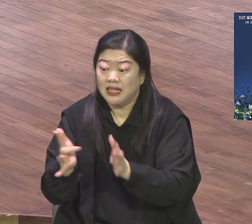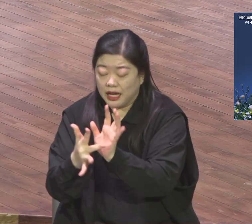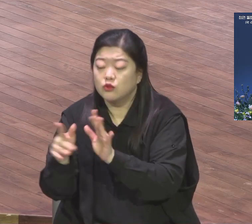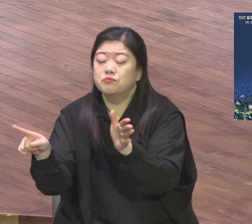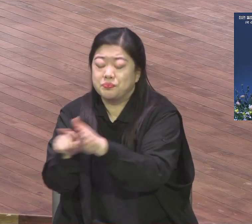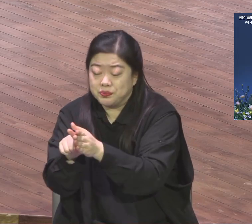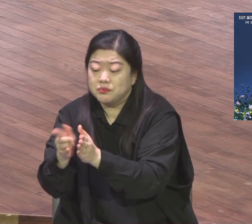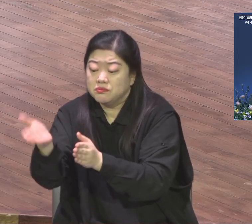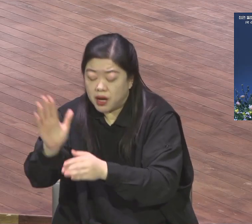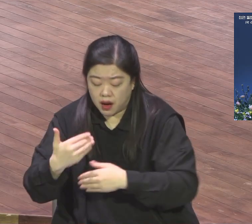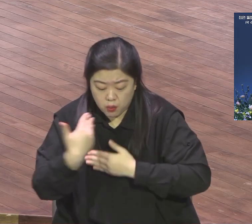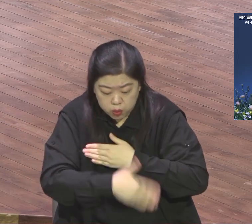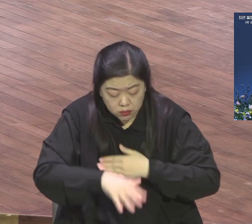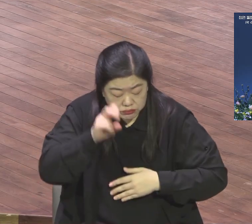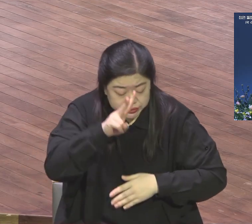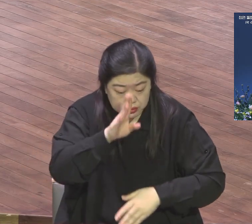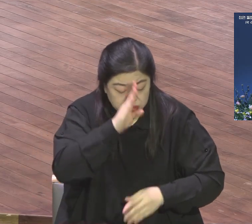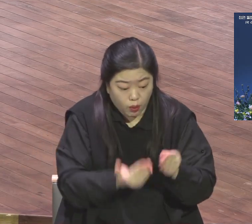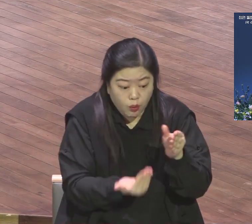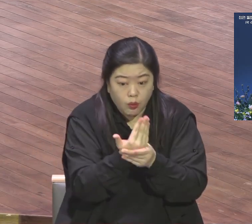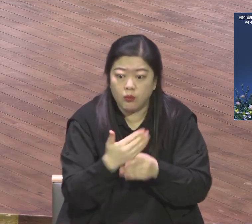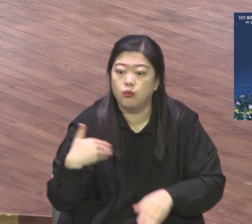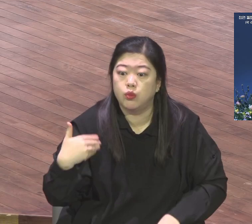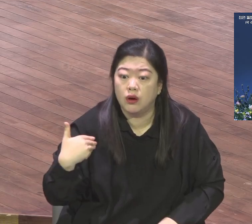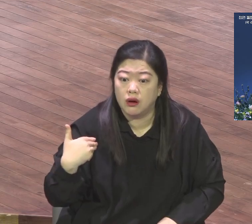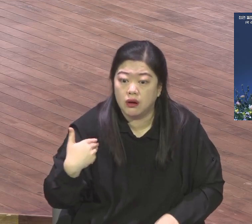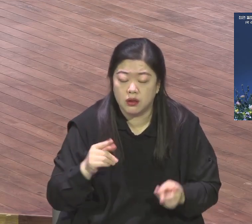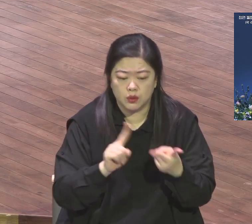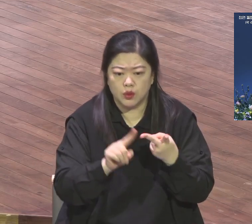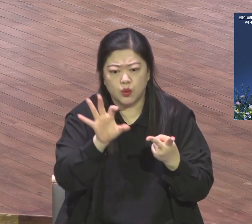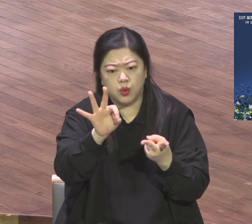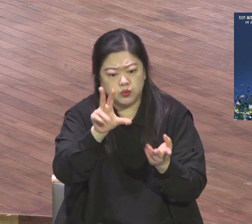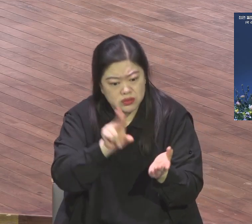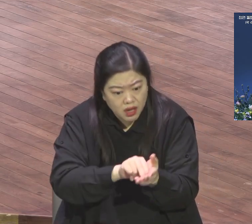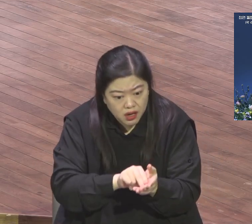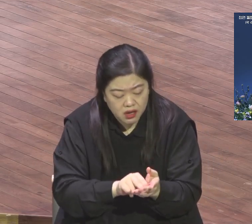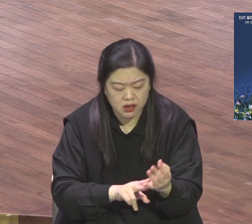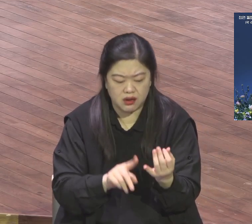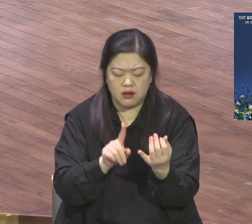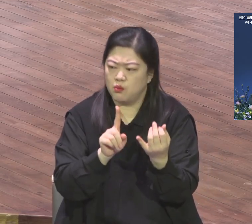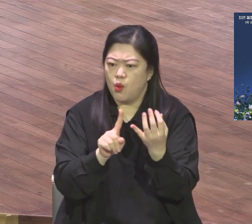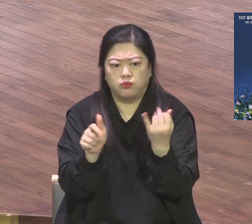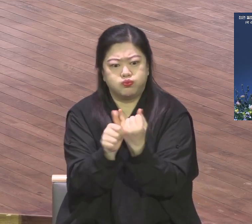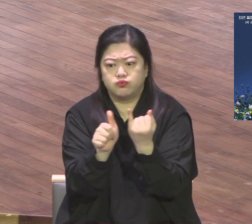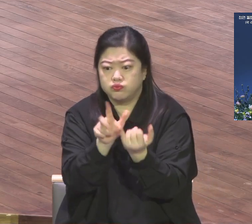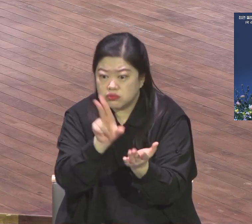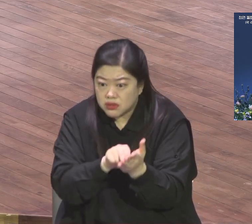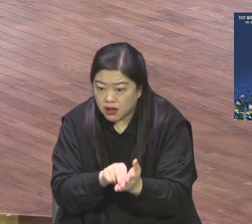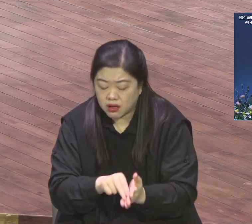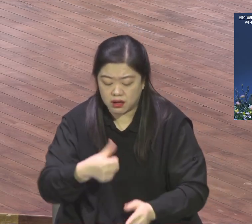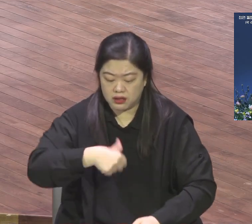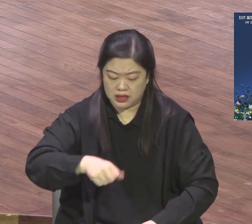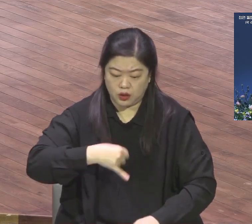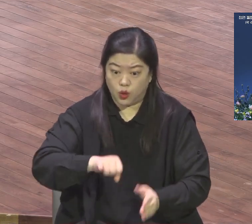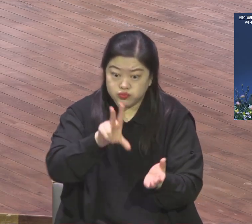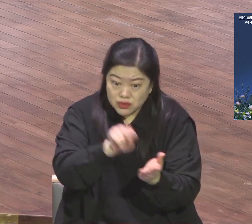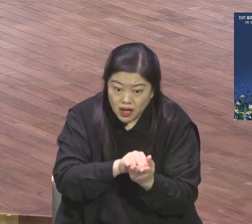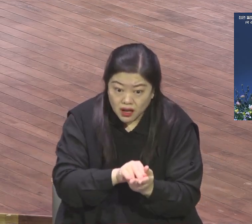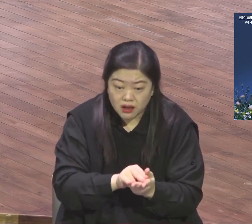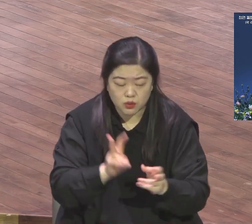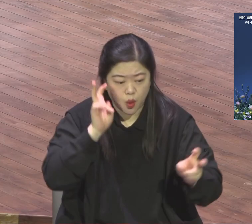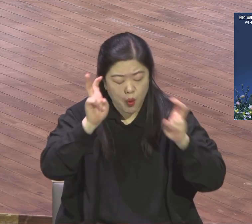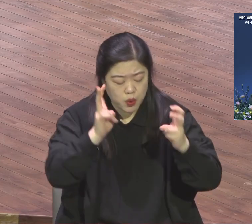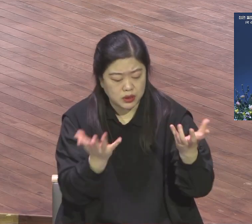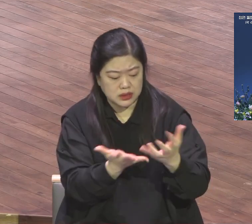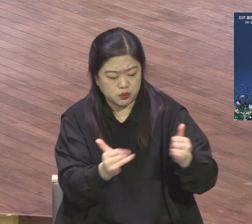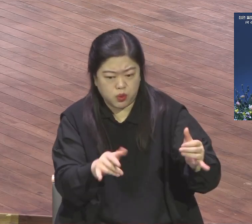광풍이, 갑자기 물질의 광풍이, 부부 관계의 광풍이, 자녀의 광풍이, 각종 인간의 광풍이